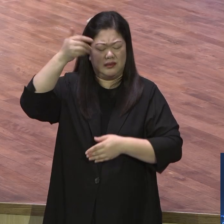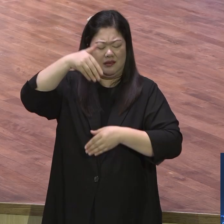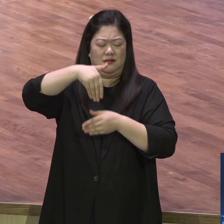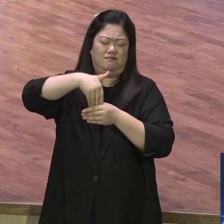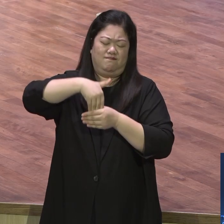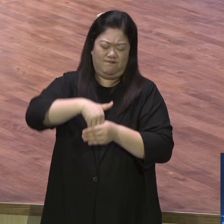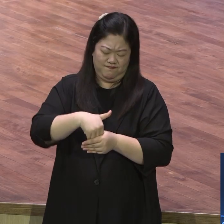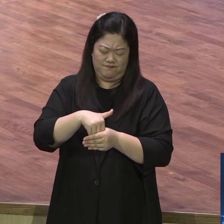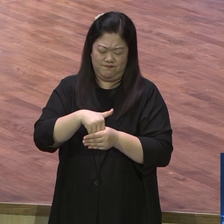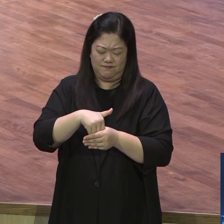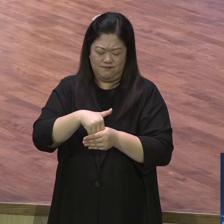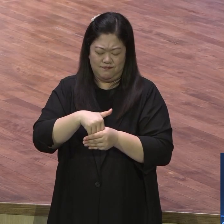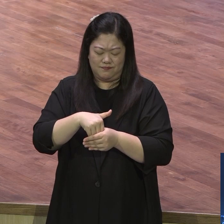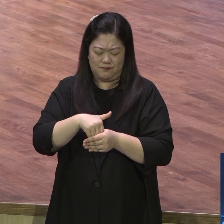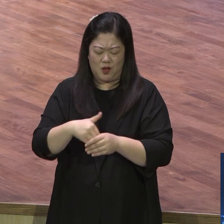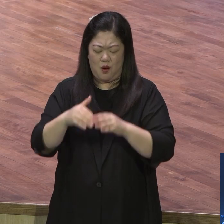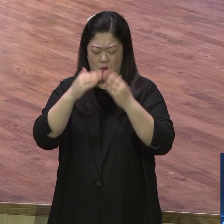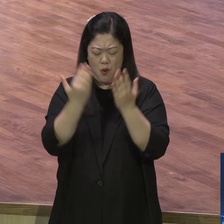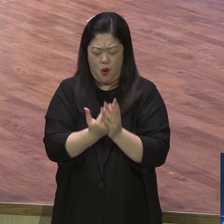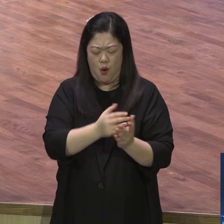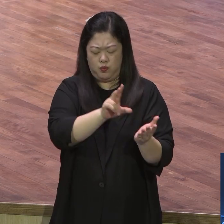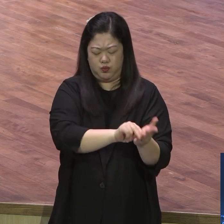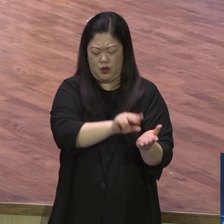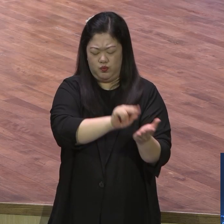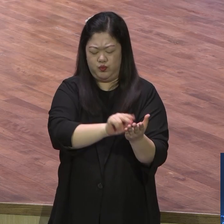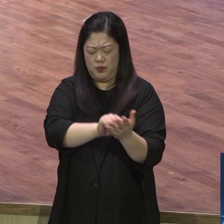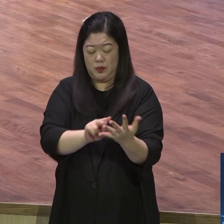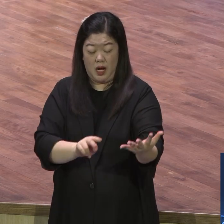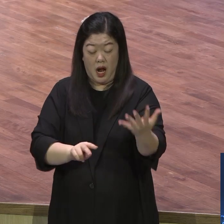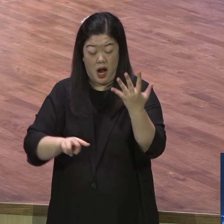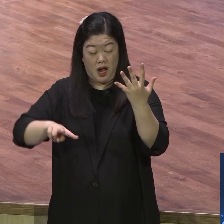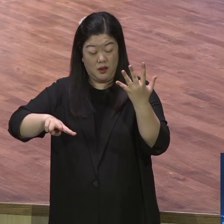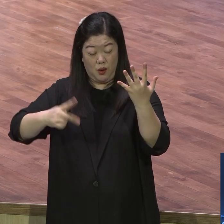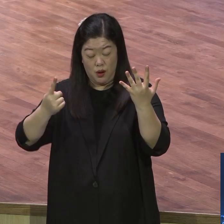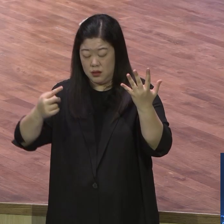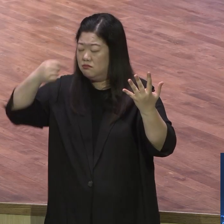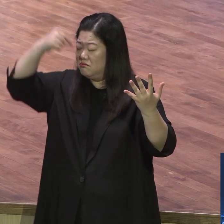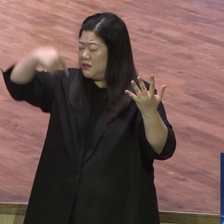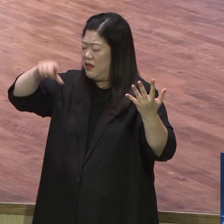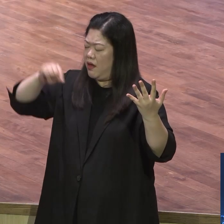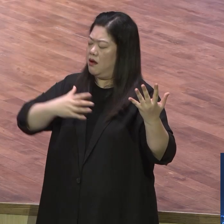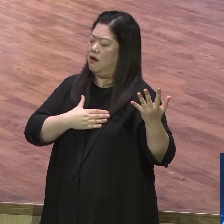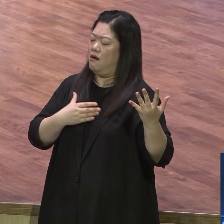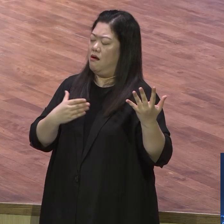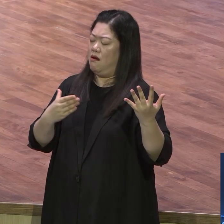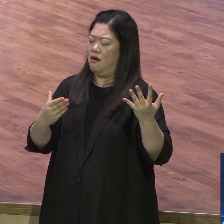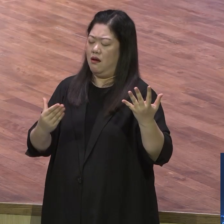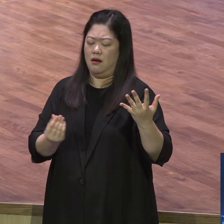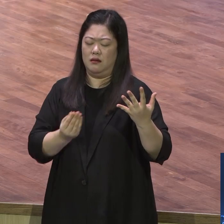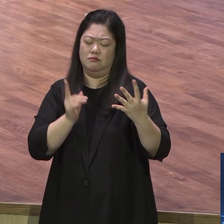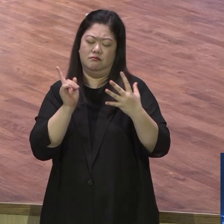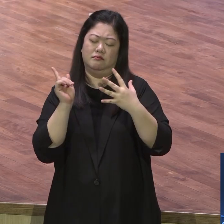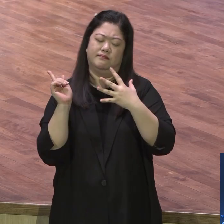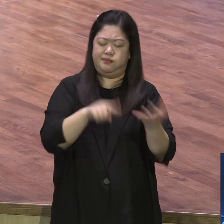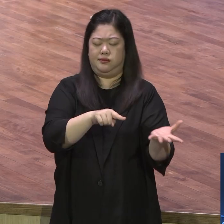모든 문제 사건을 다 뛰어넘어서 하나님을 찬양하며 감사 감격하며